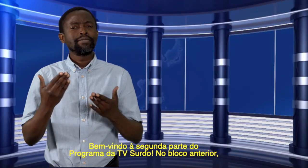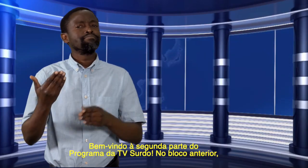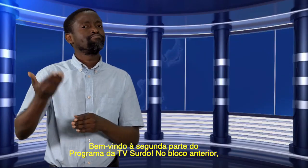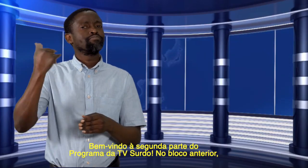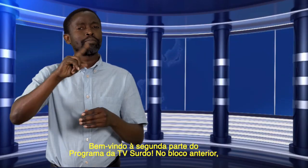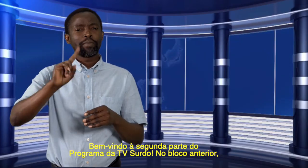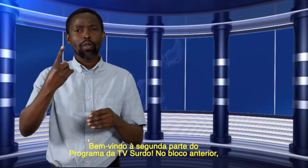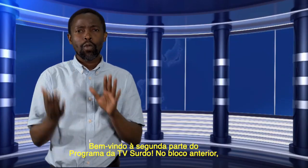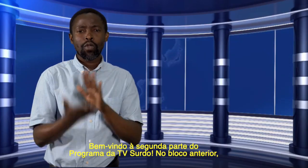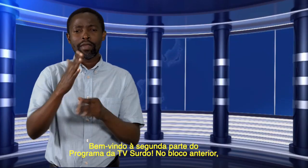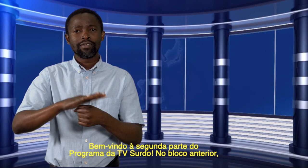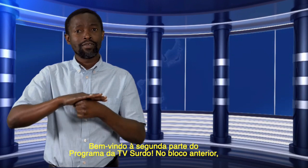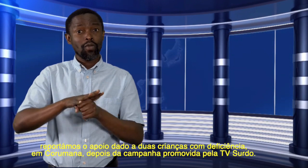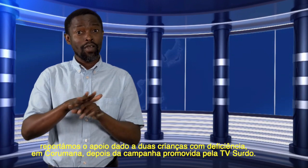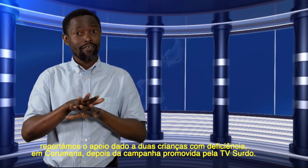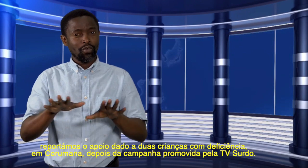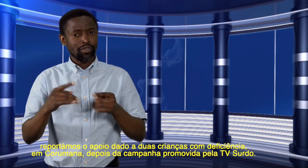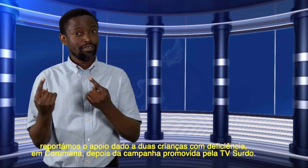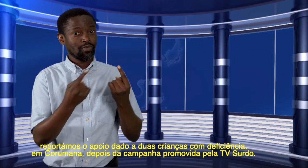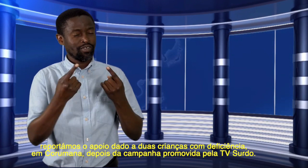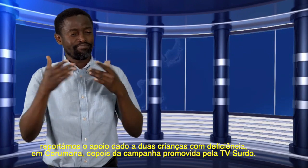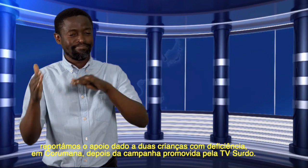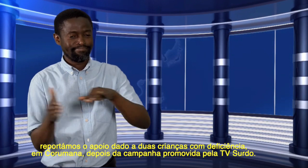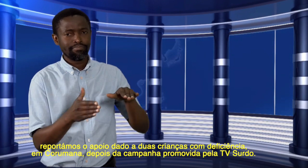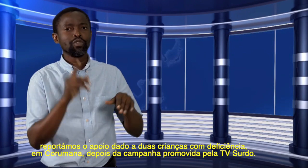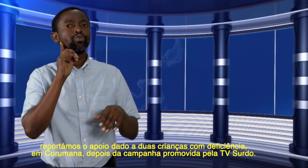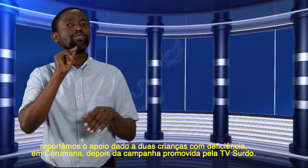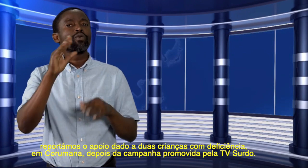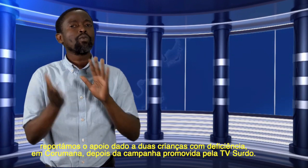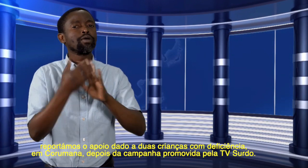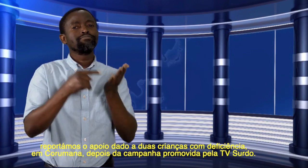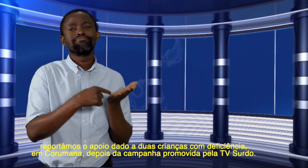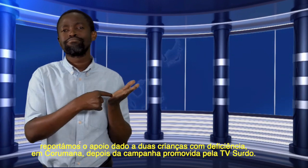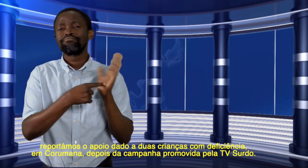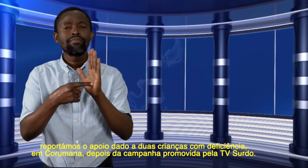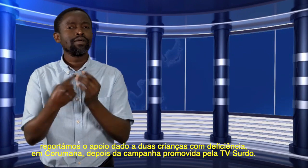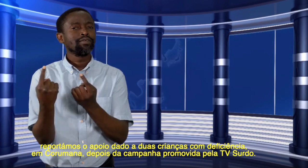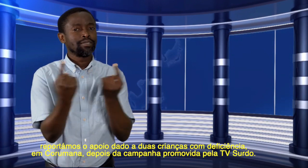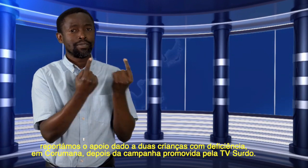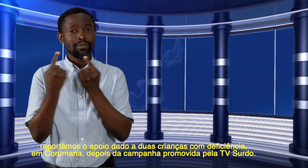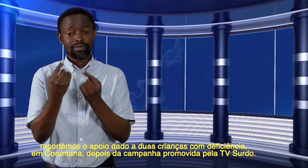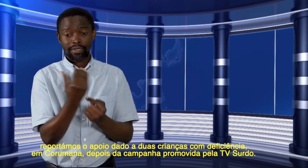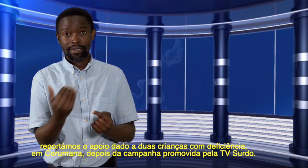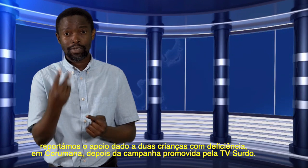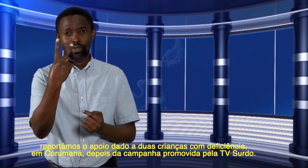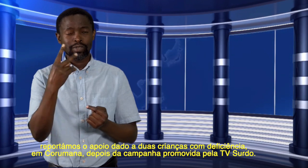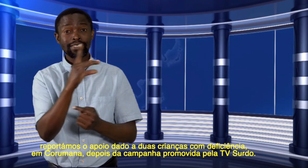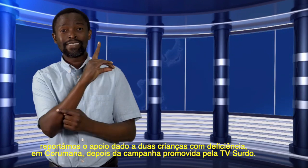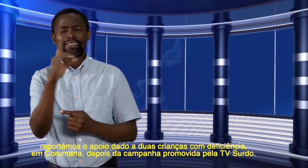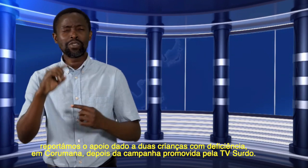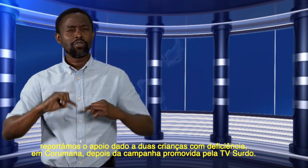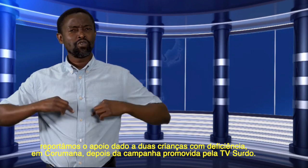TV Surdo. No bloco anterior, reportamos o apoio dado a duas crianças com deficiência